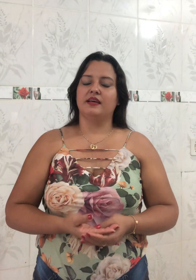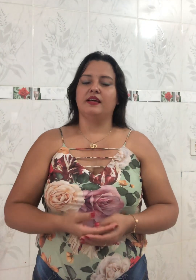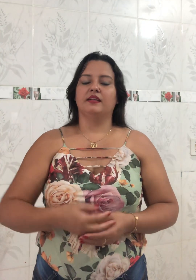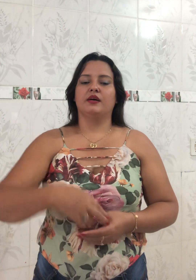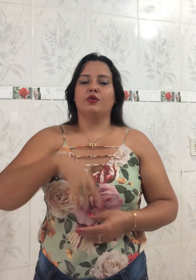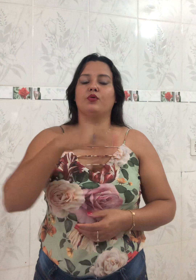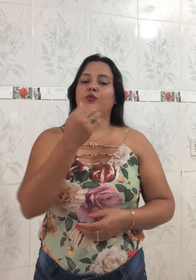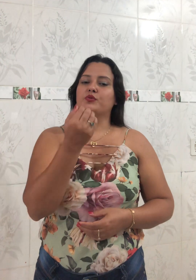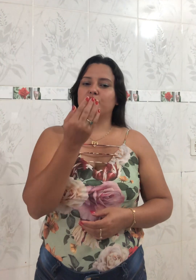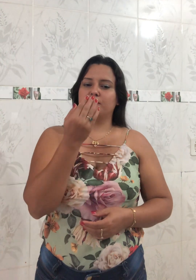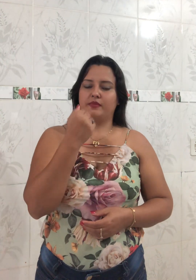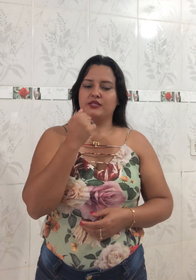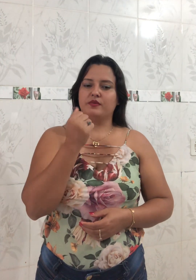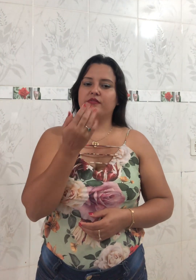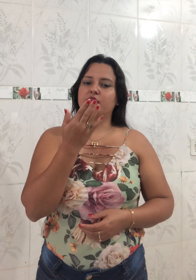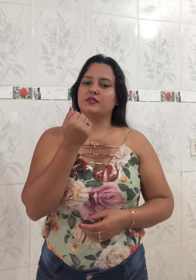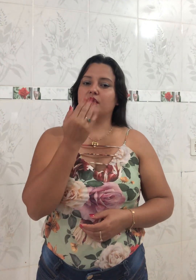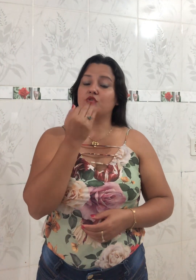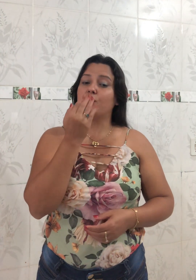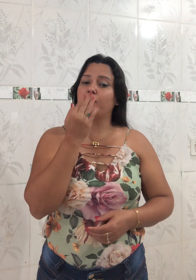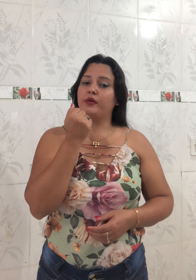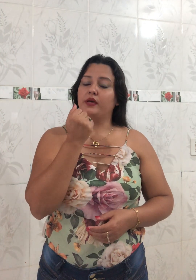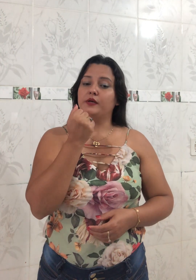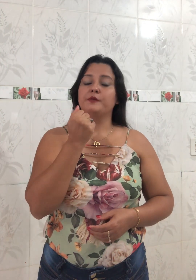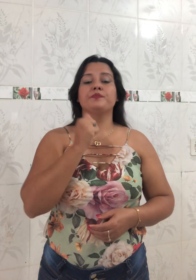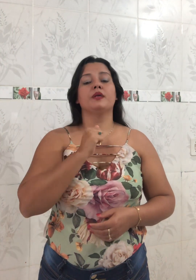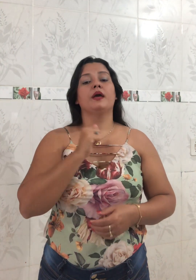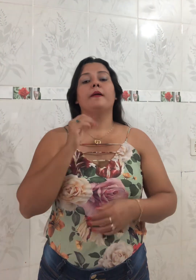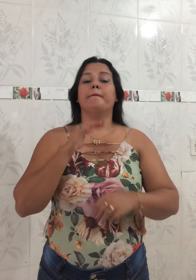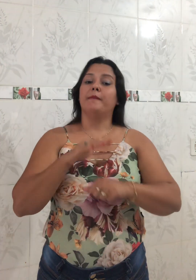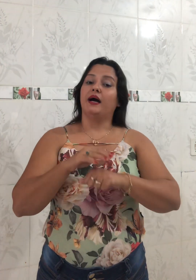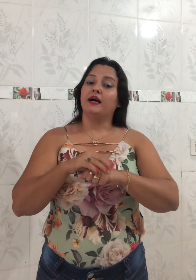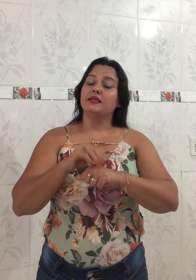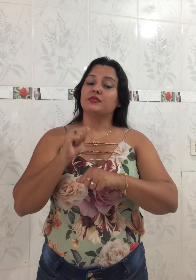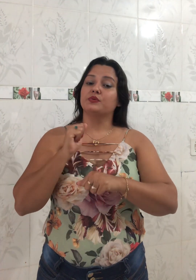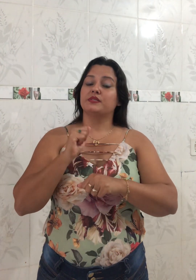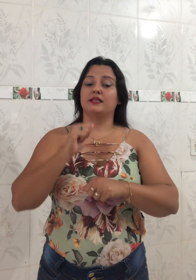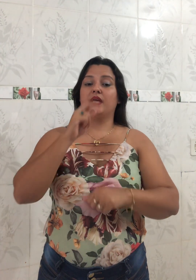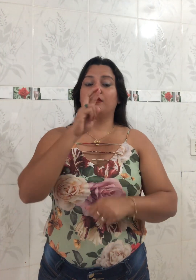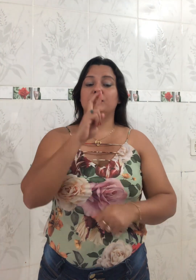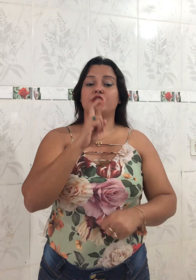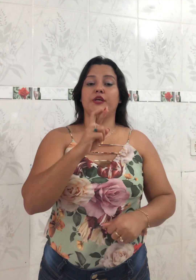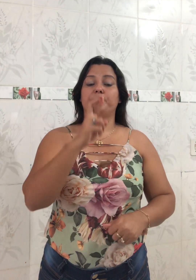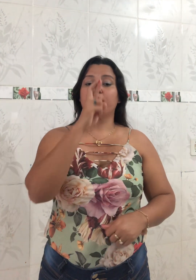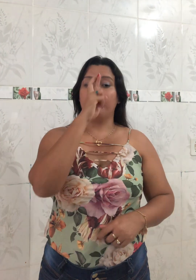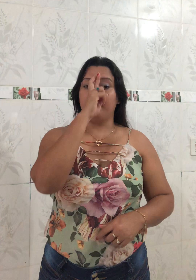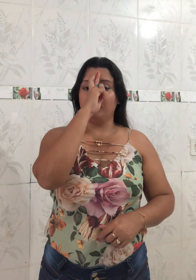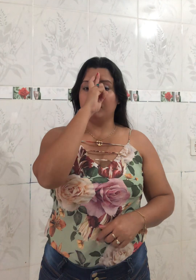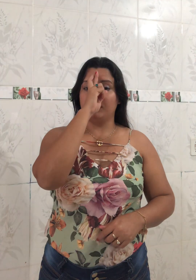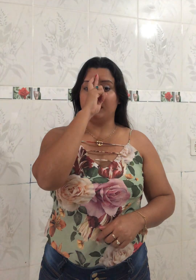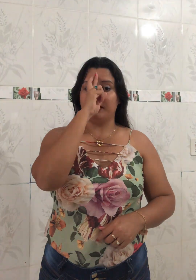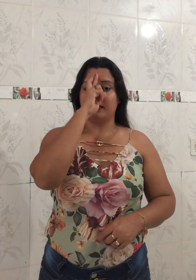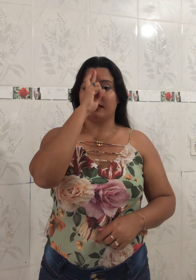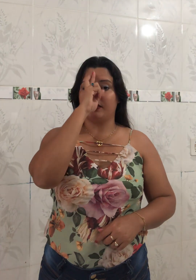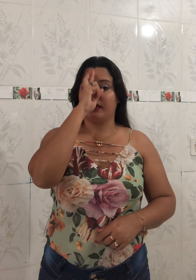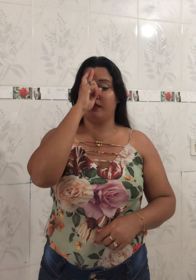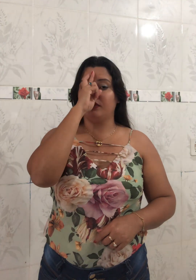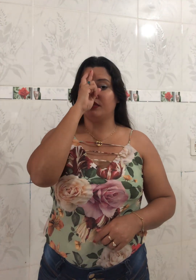Então, eu uso mais uma vez o sinal de comer, mais o sinal de meio-dia, porque esse sinal aqui é